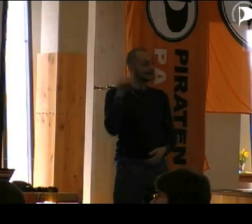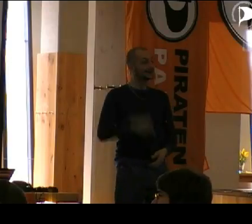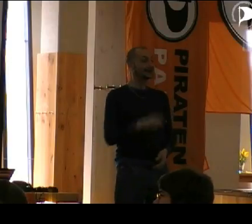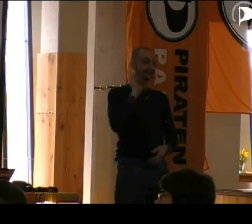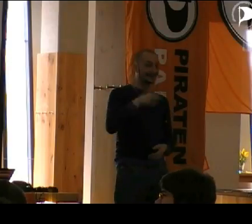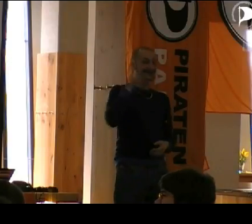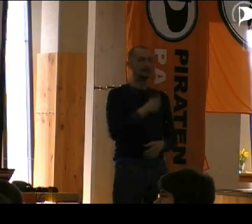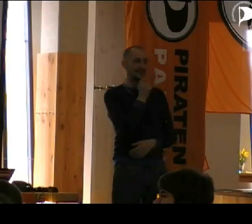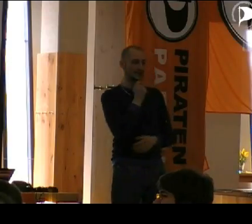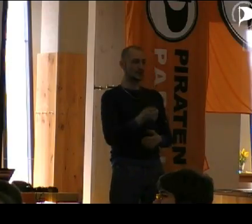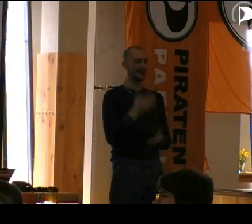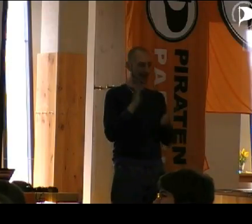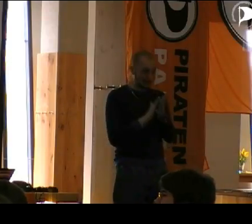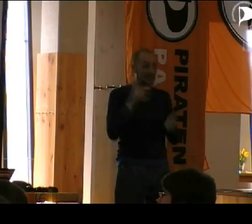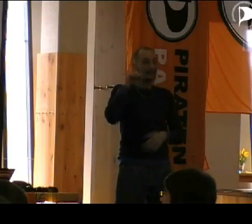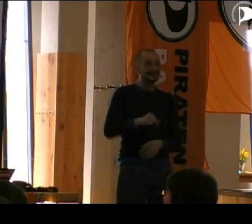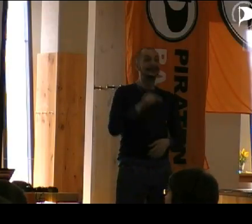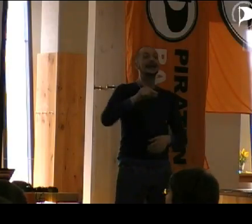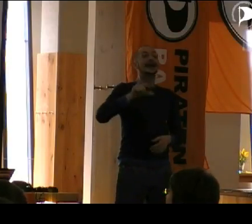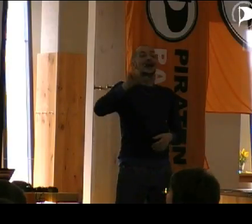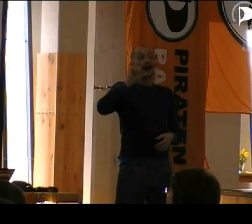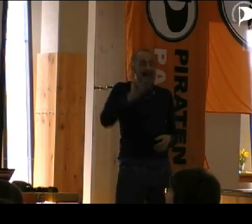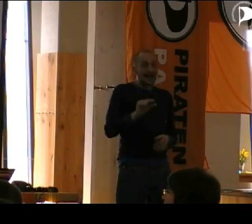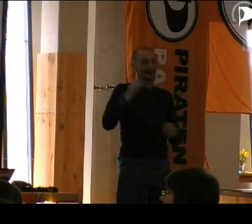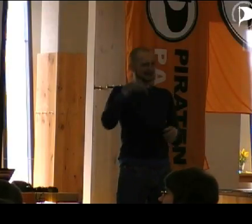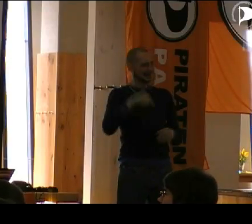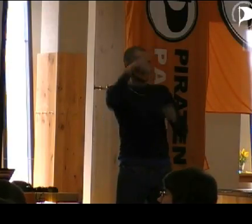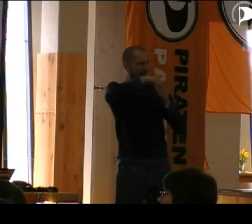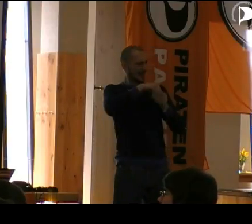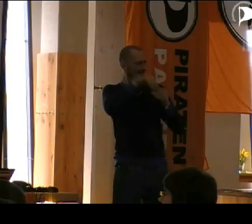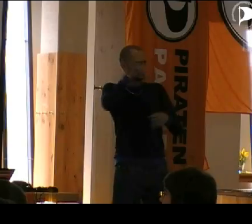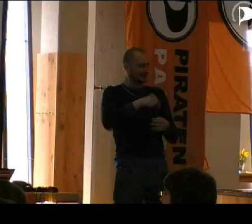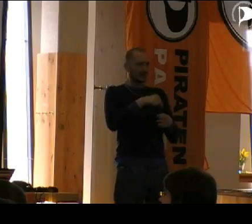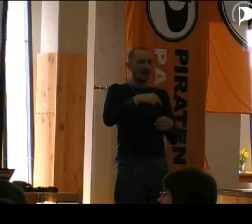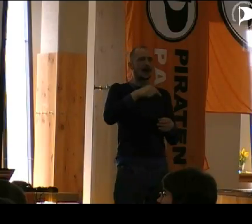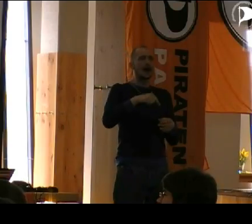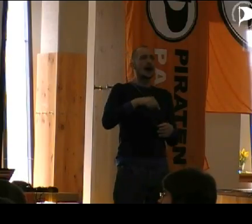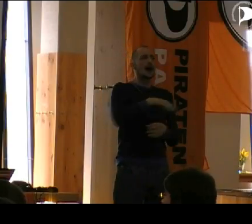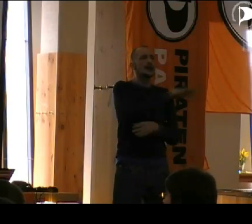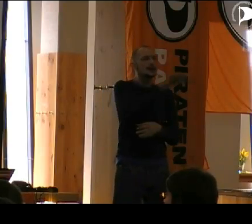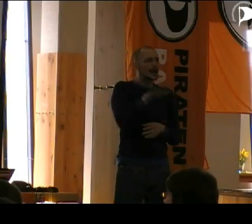wunderbar ja das war so ein kleiner insider wir hatten ja ein porträt des landesparteitags